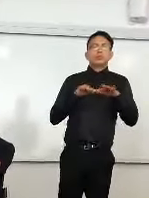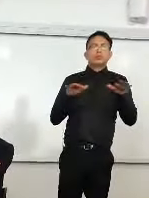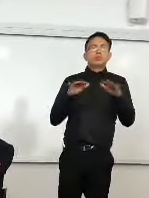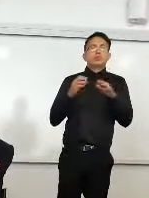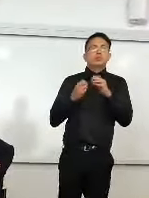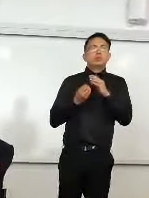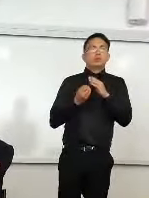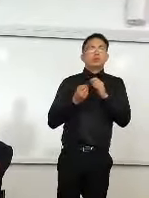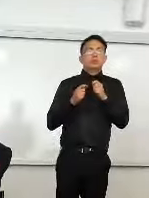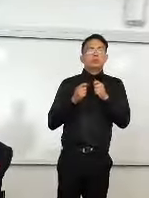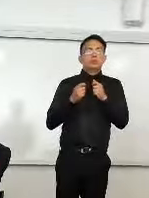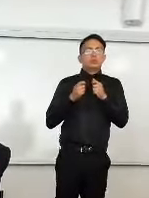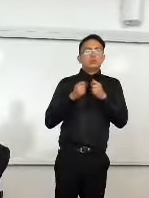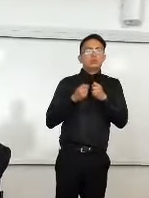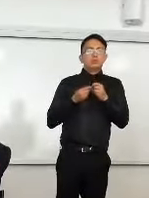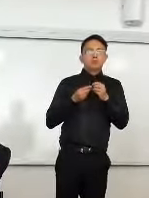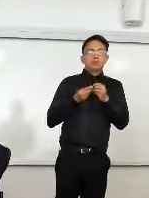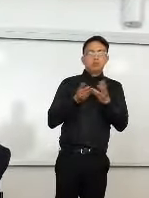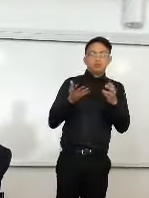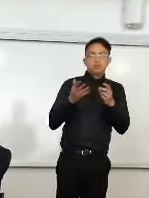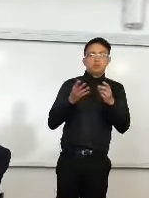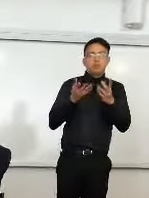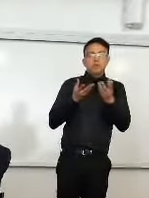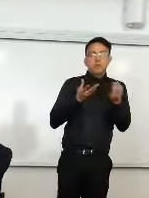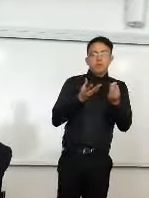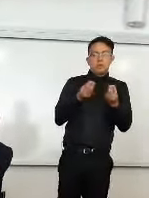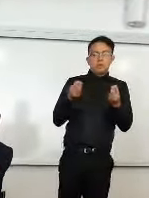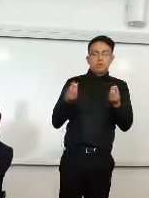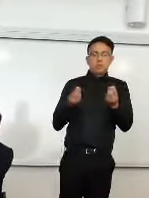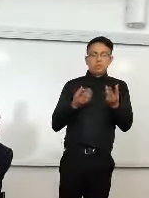4 grupos los integrantes. Un primer grupo